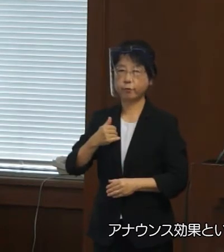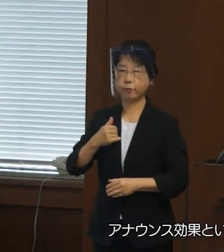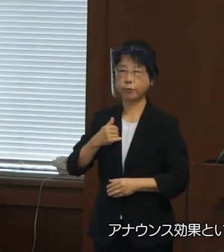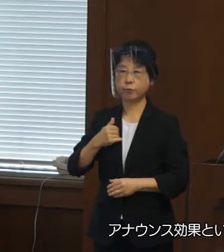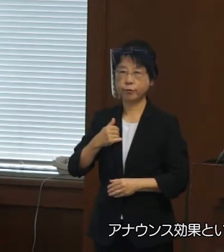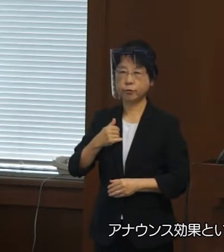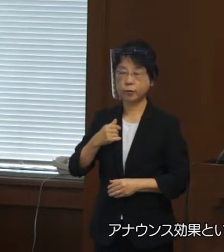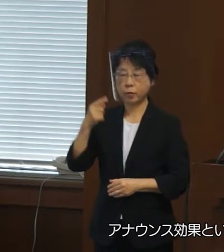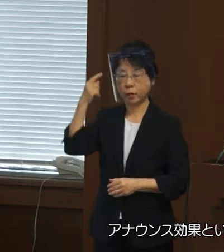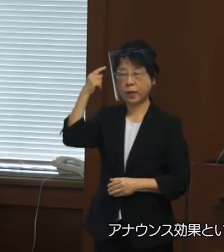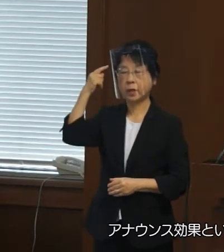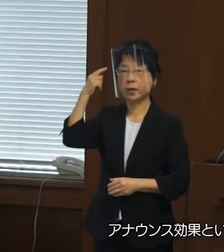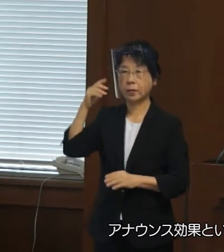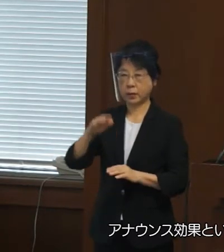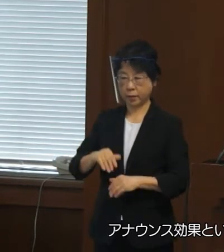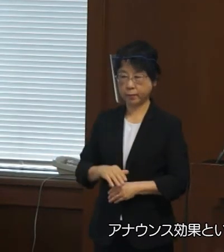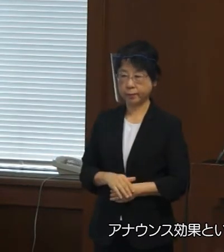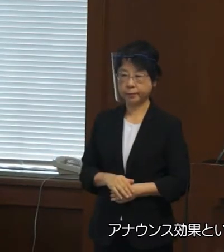して